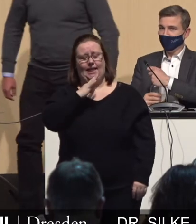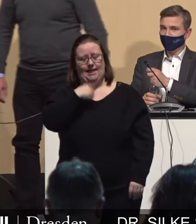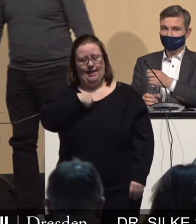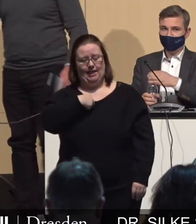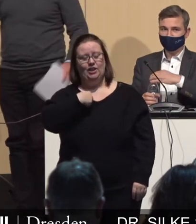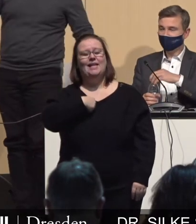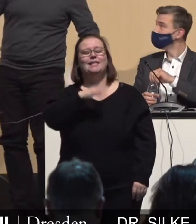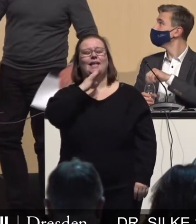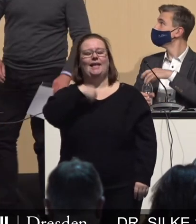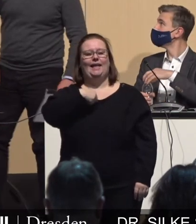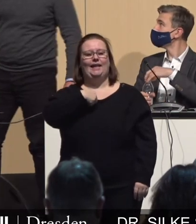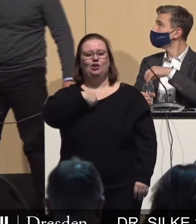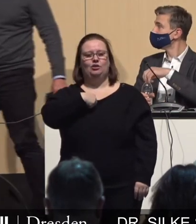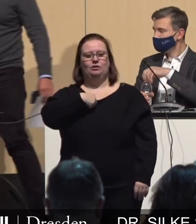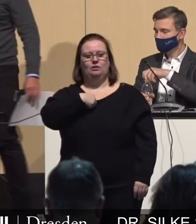jetzt rede ich, Herr Lichti, ja?